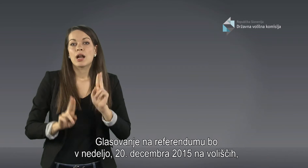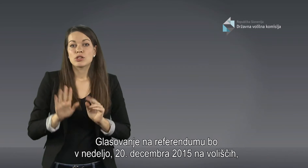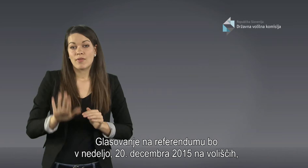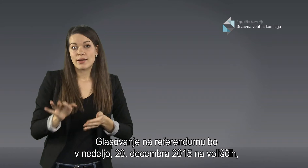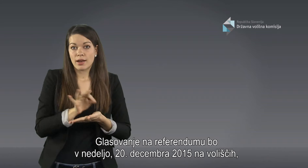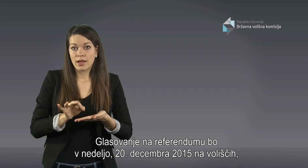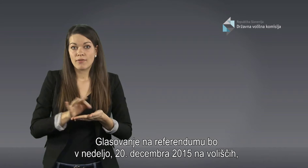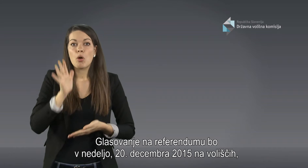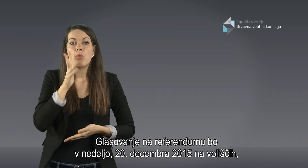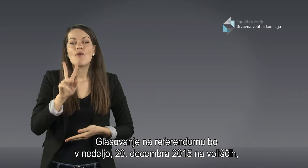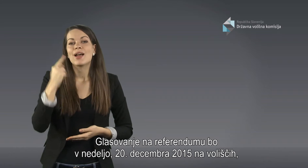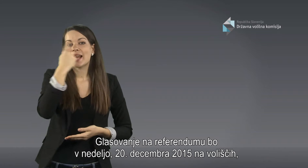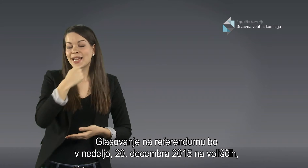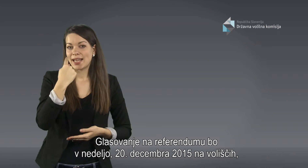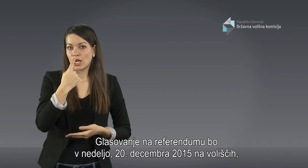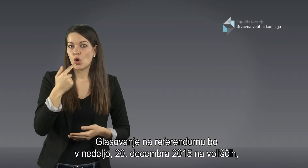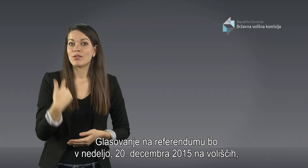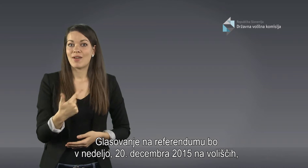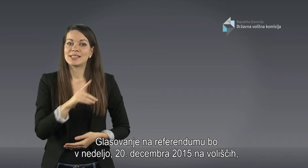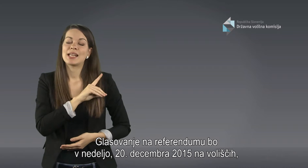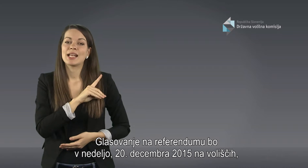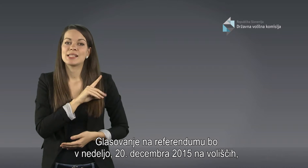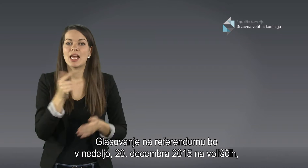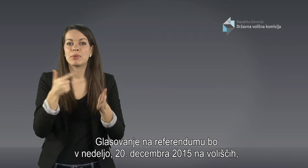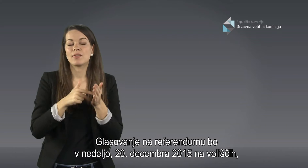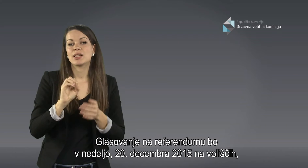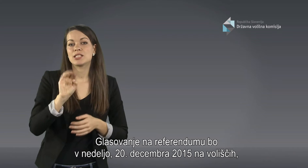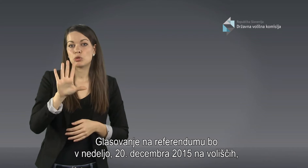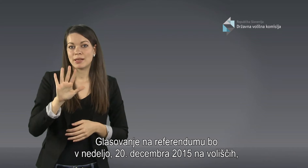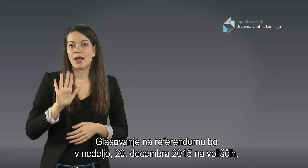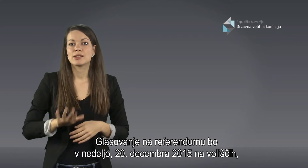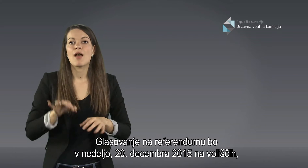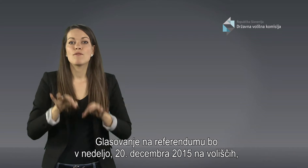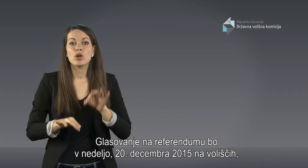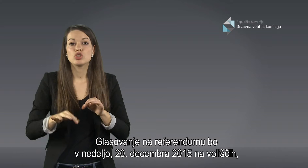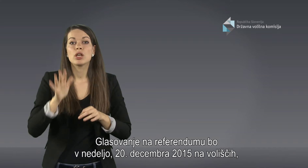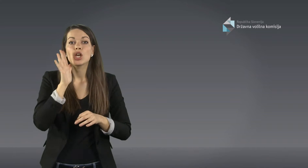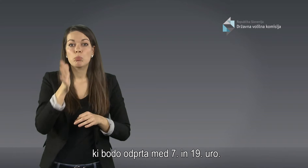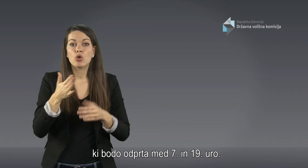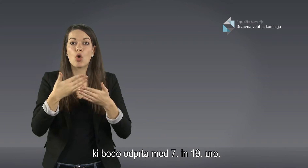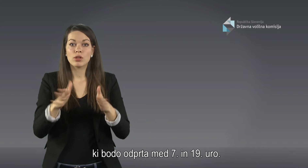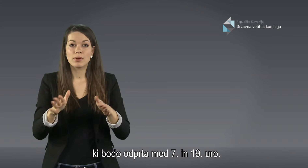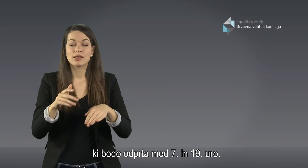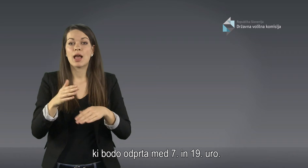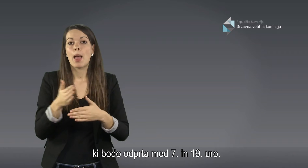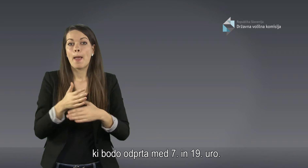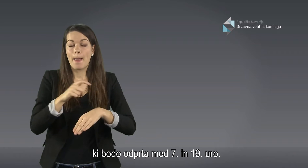Glasovanje na referendumu bo v nedeljo 20. decembra 2015 na voliščih, ki bodo odprta med 7.